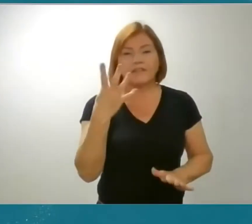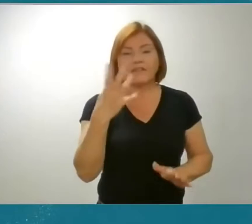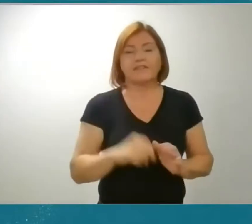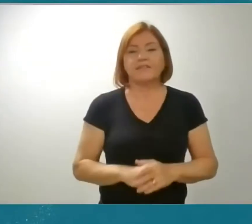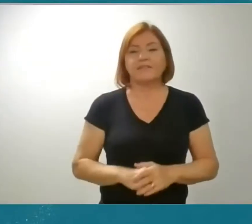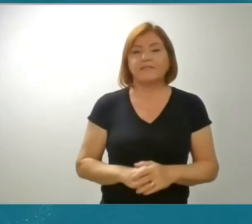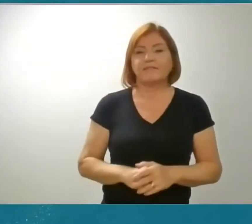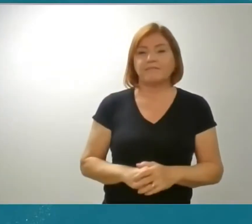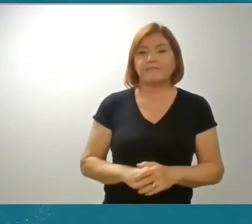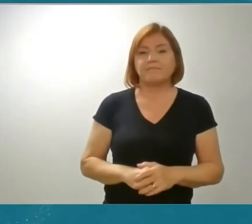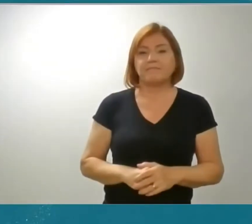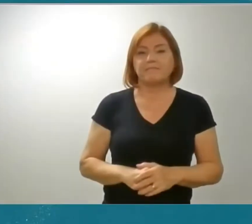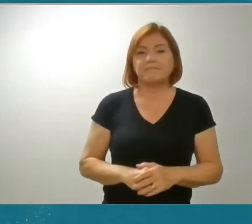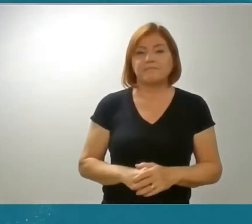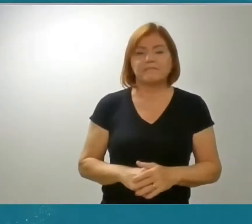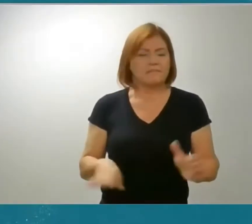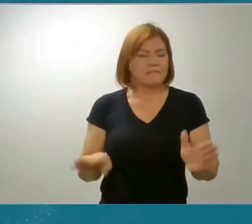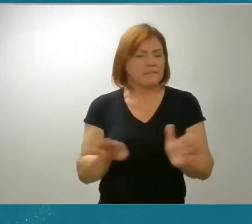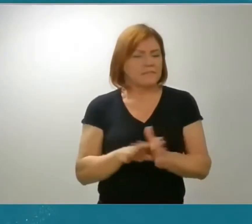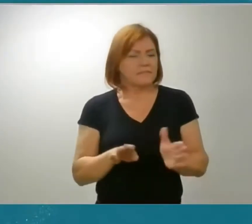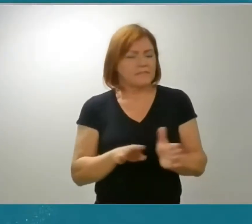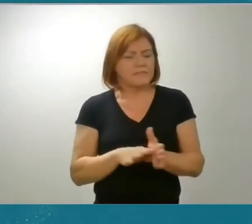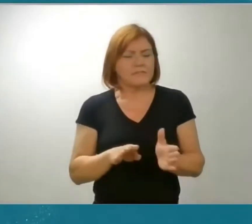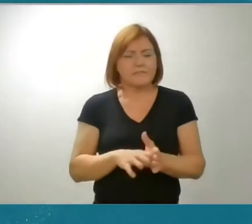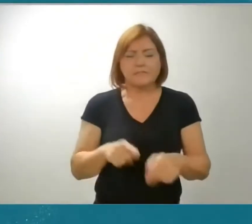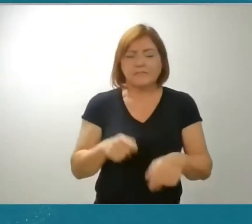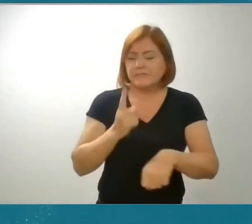né, generosamente se